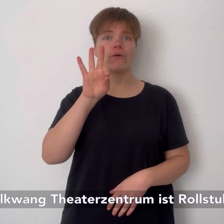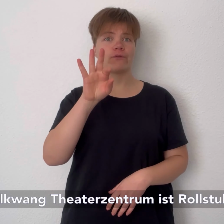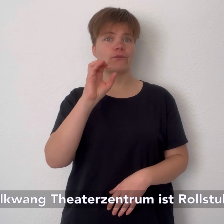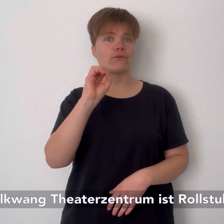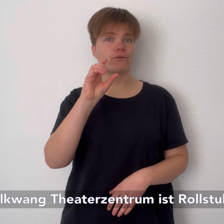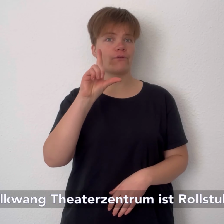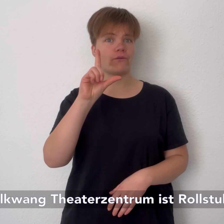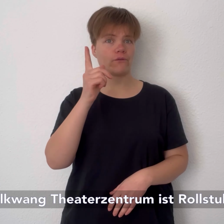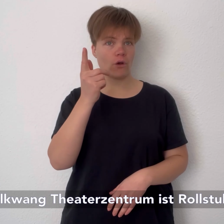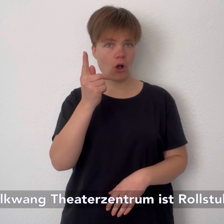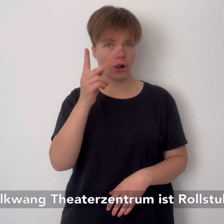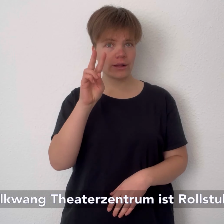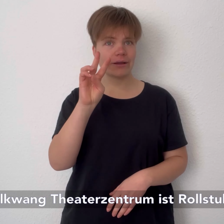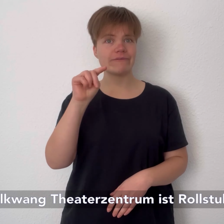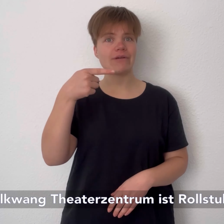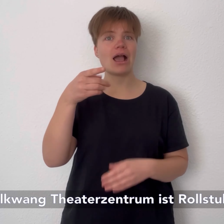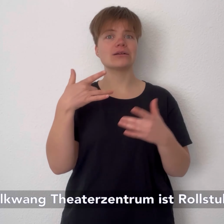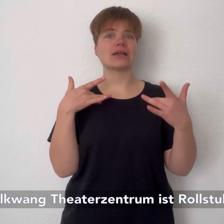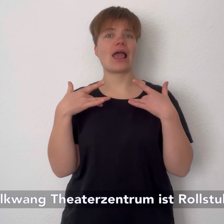Volkwang Theaterzentrum ist rollstuhlgerecht.